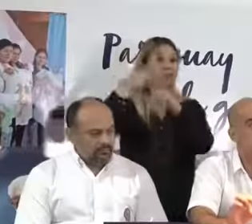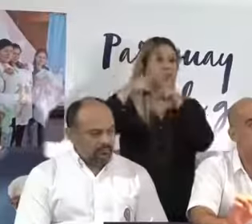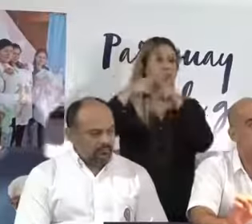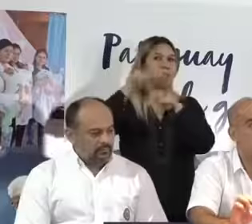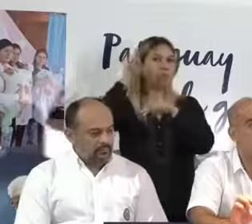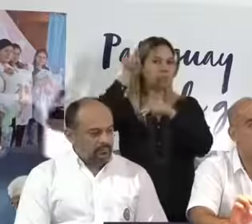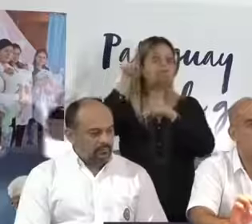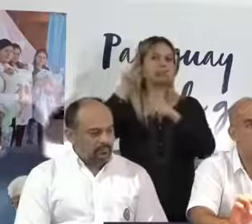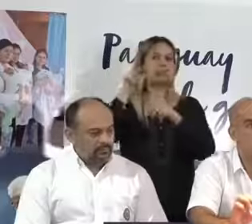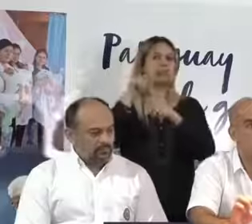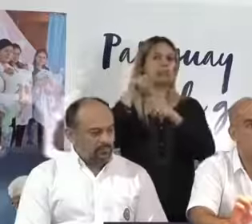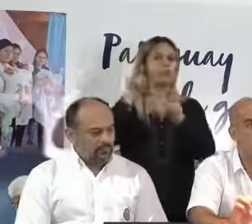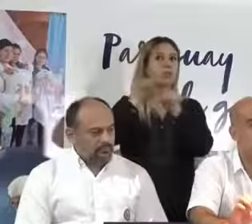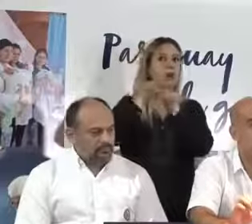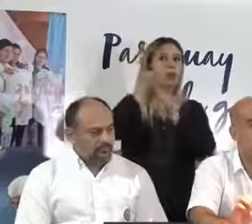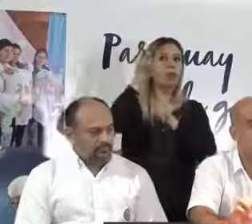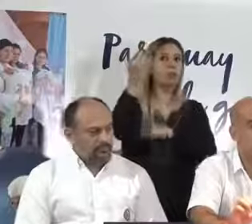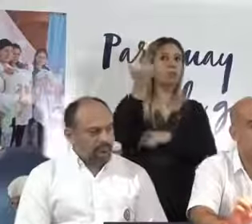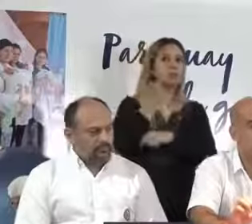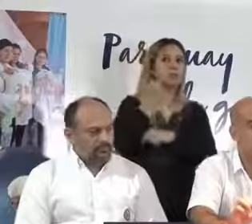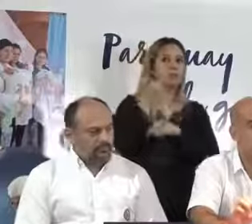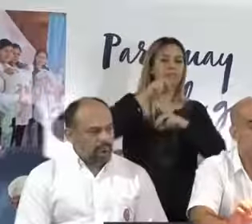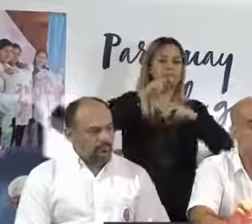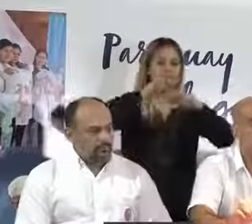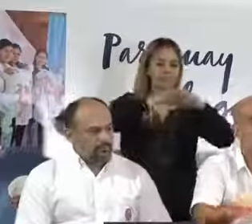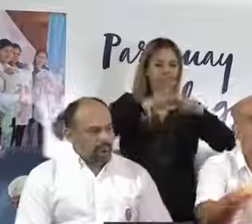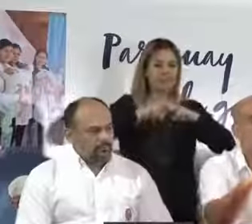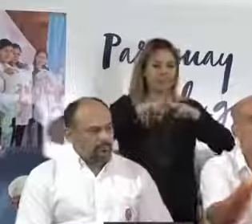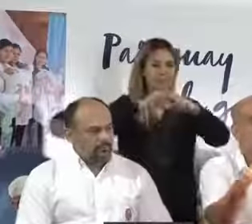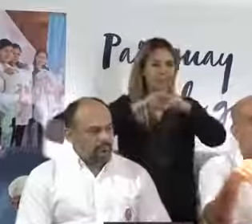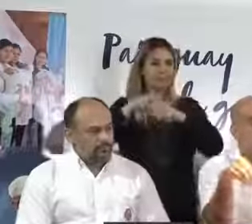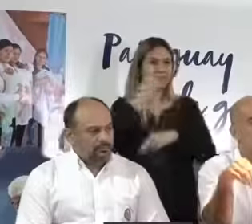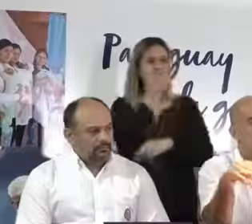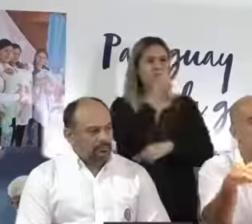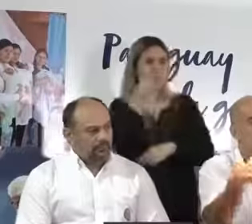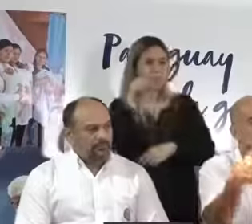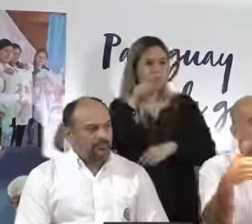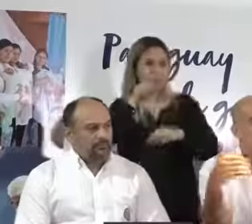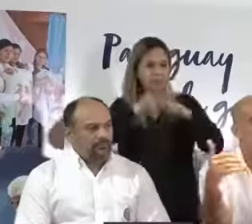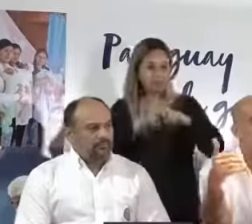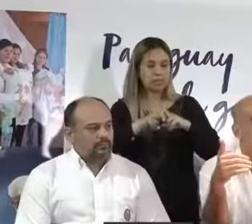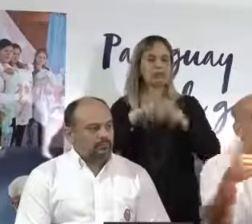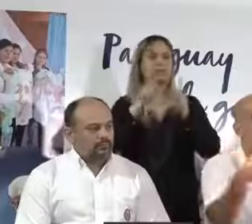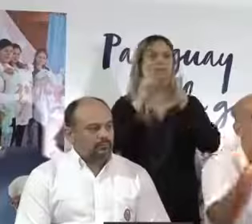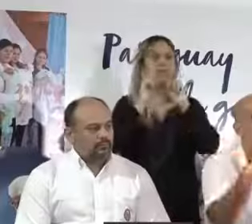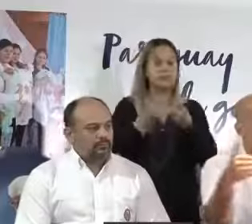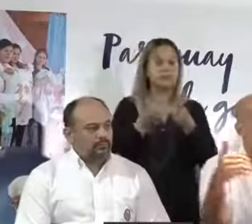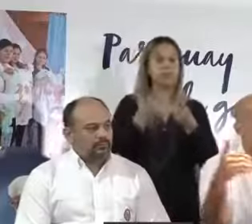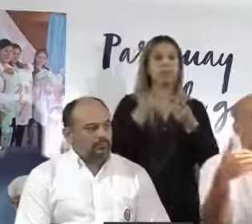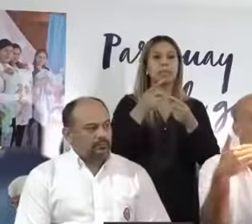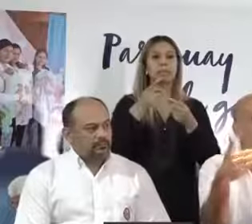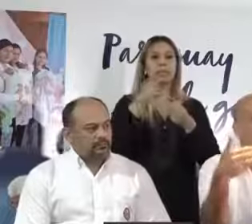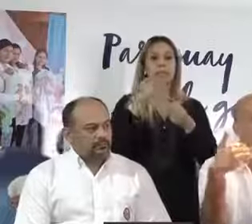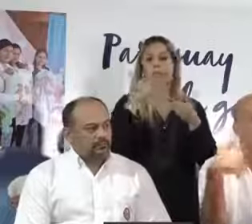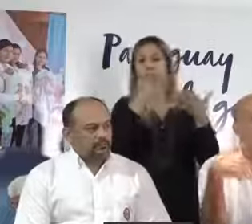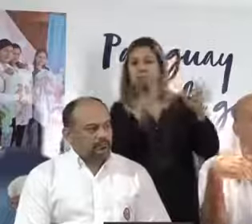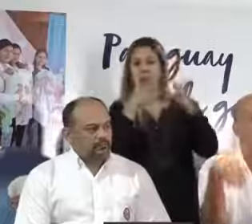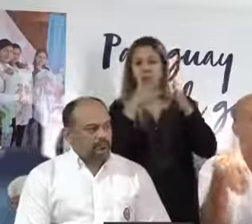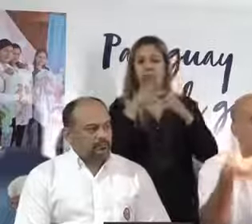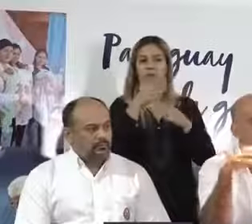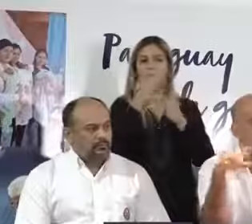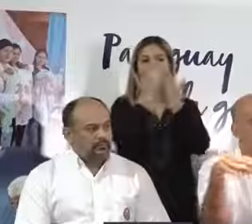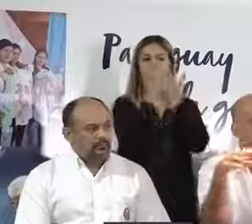que ocupó la persona que padece la enfermedad, y hay un protocolo establecido de las hileras por delante y